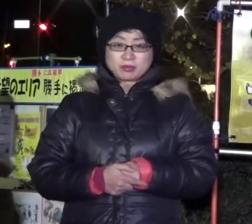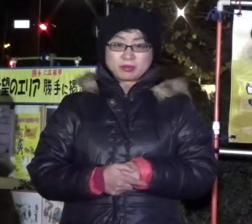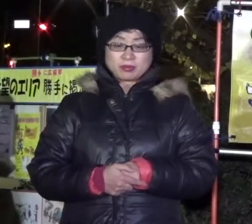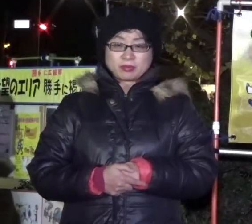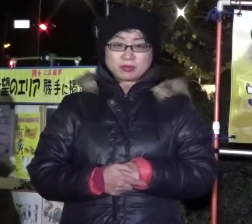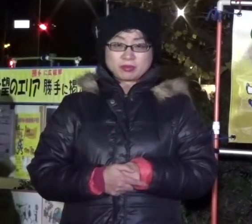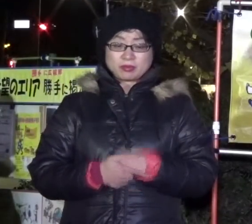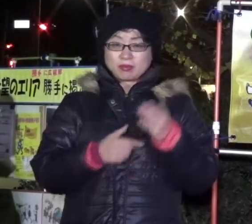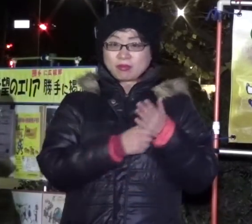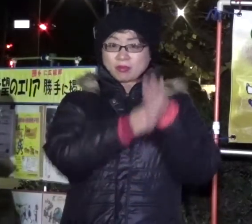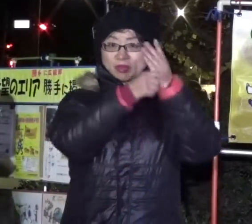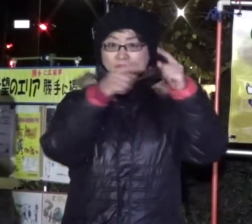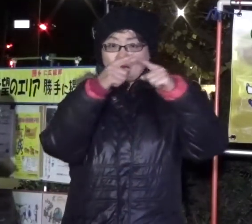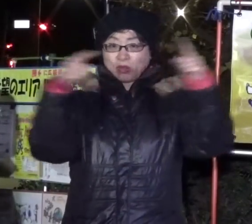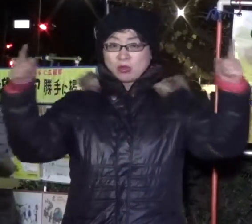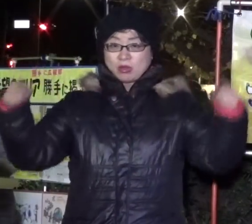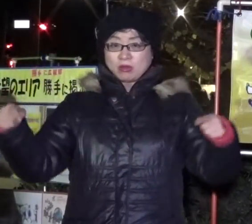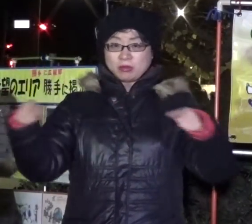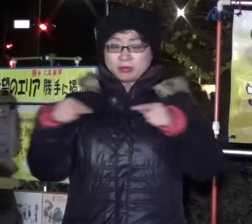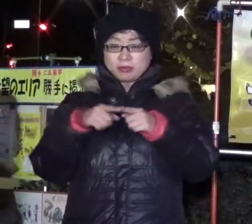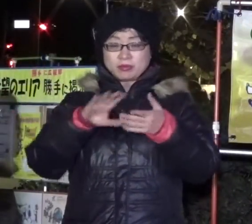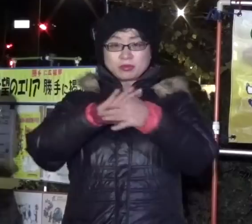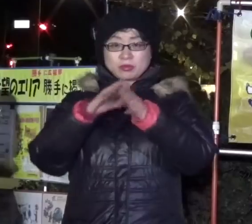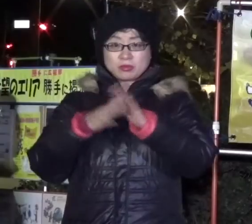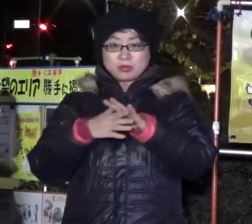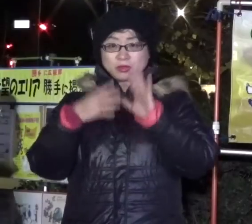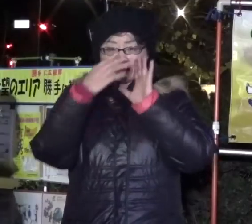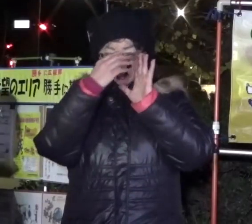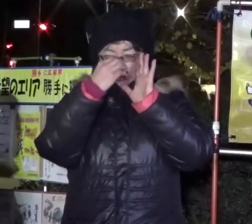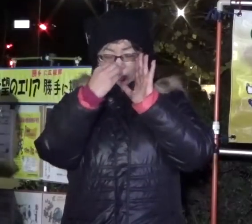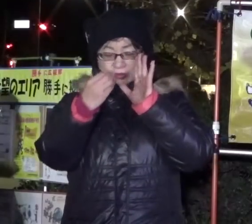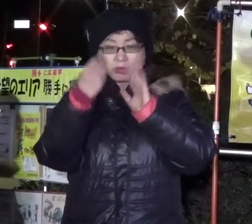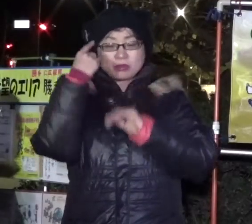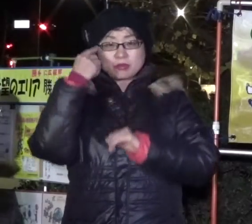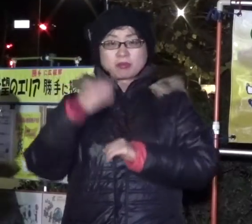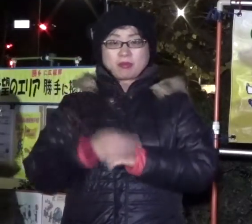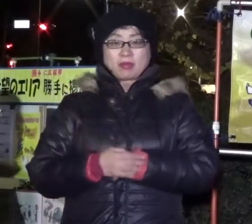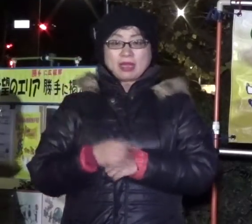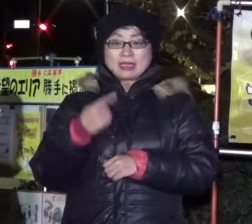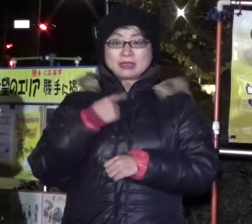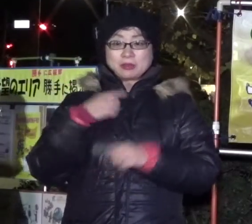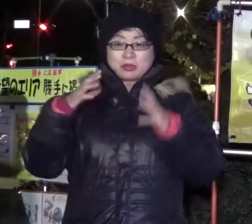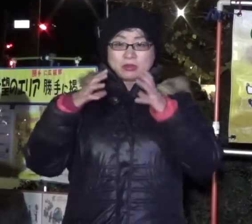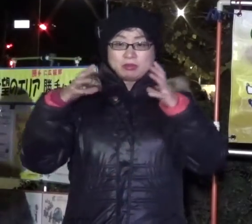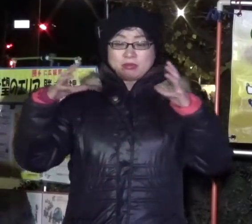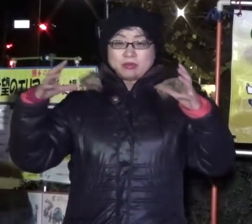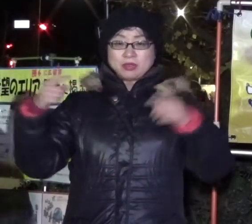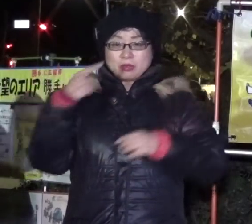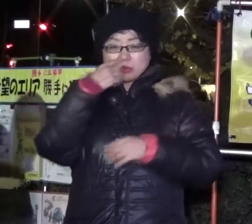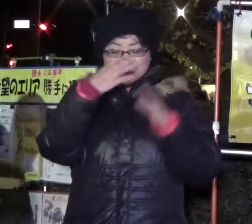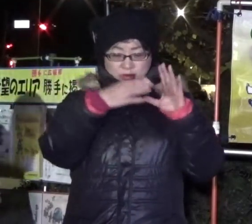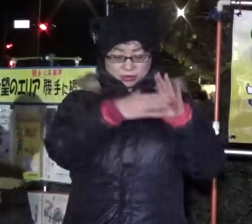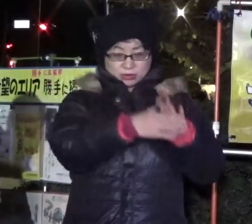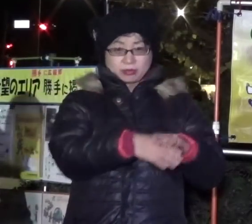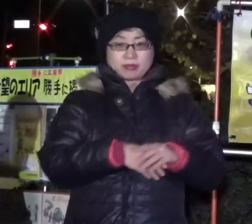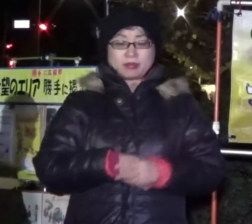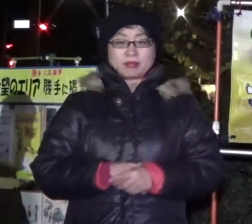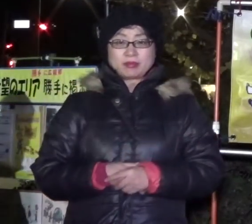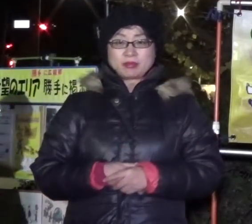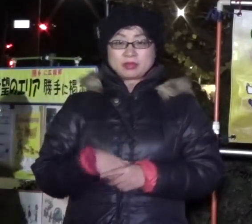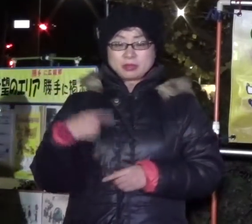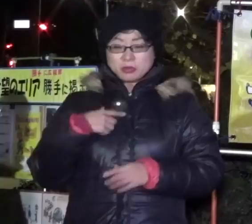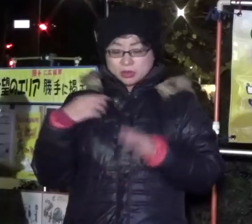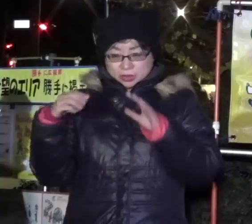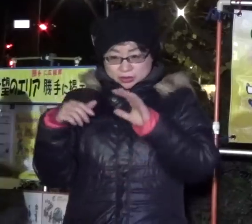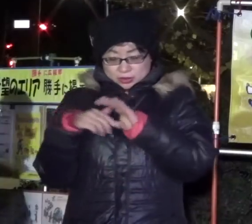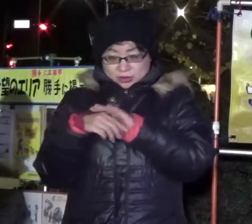掲げている横断幕の文字がですね、小さくなってくるんですよ。自分がでっかくなっちゃうと小さくなるんですよ。で、自分が小さく